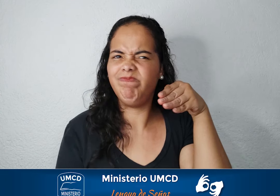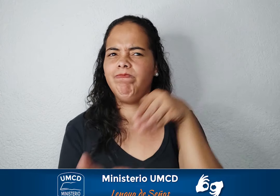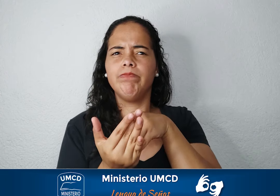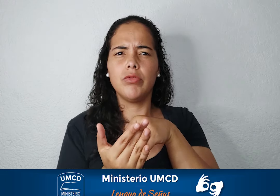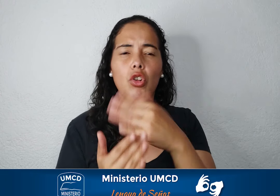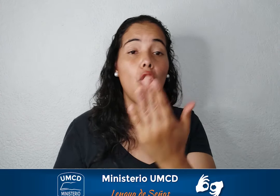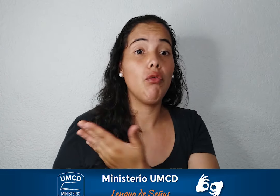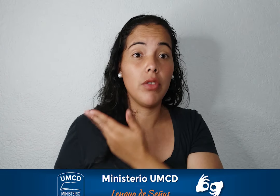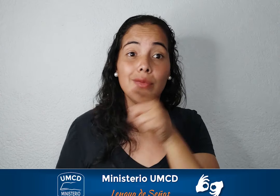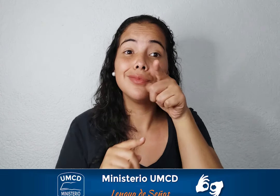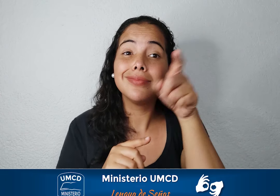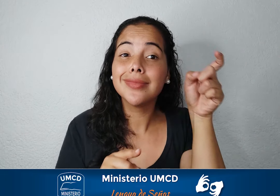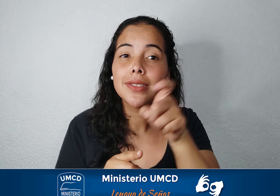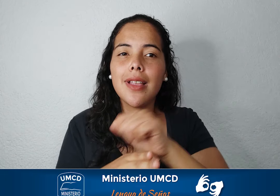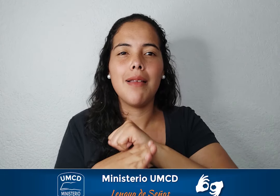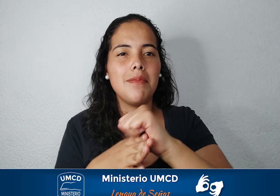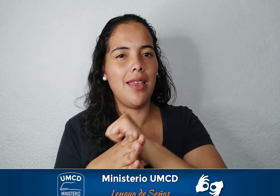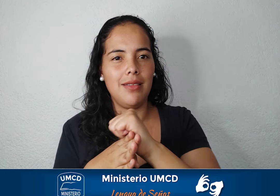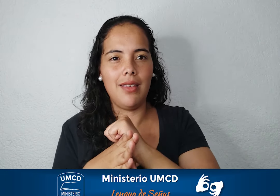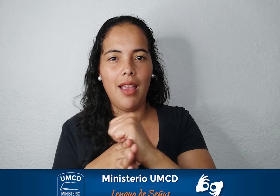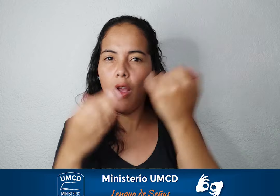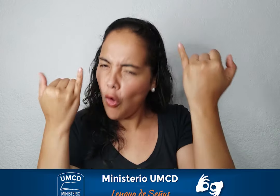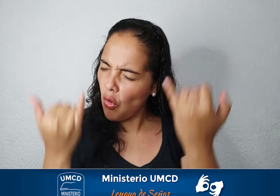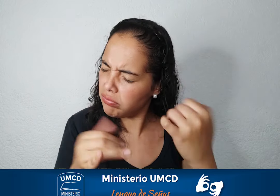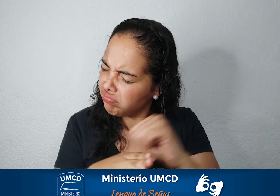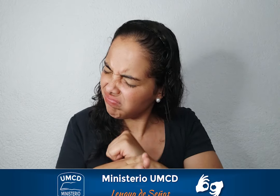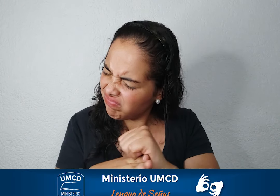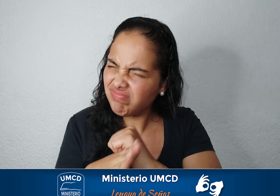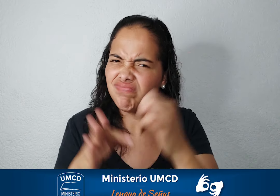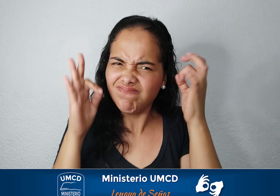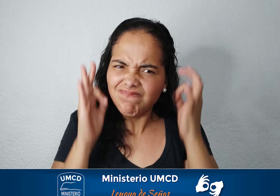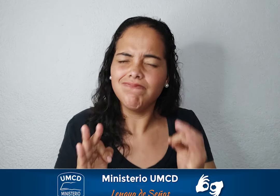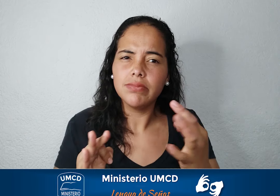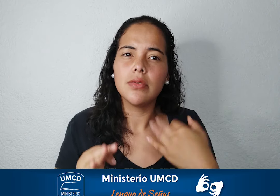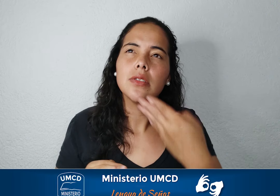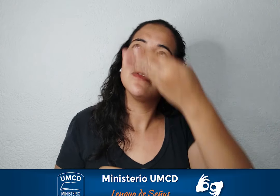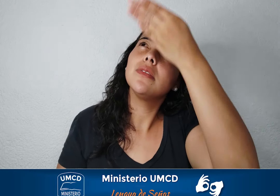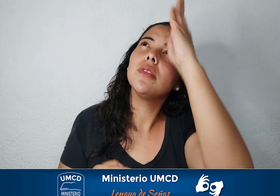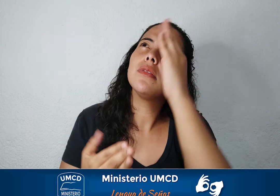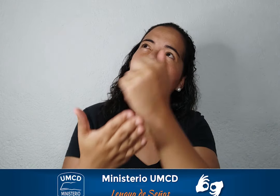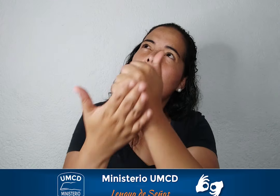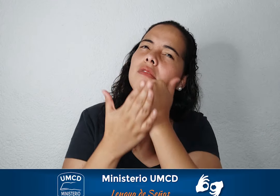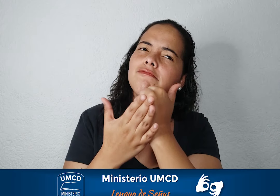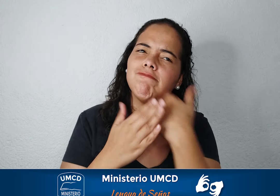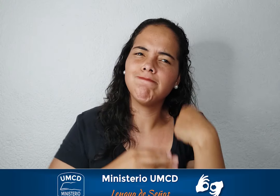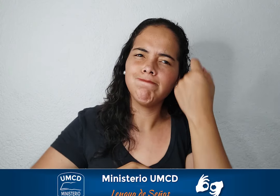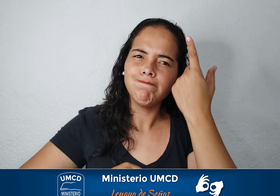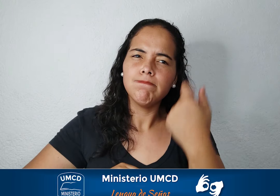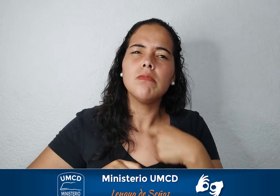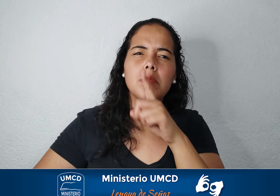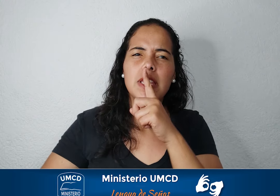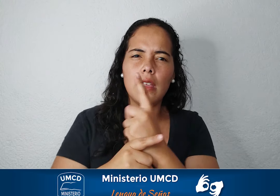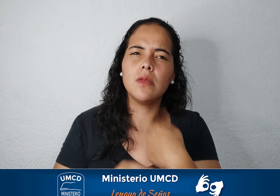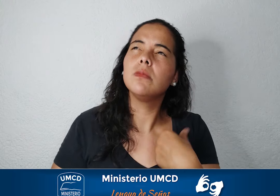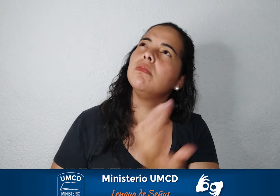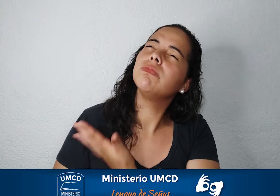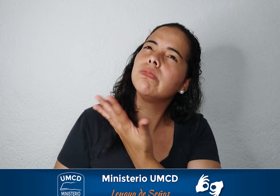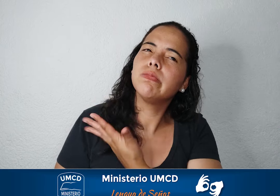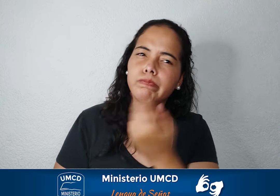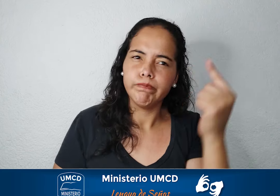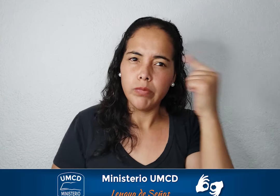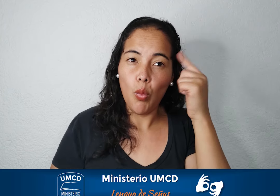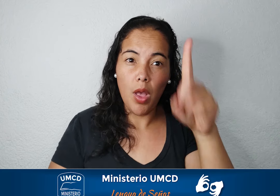convencimiento, es el ejercicio de lo que conocemos de Dios manifestado en la manera como pensamos